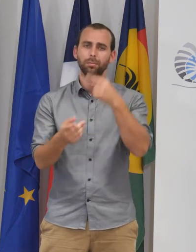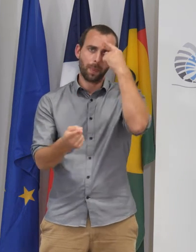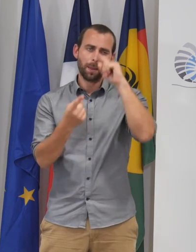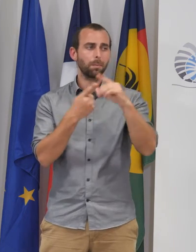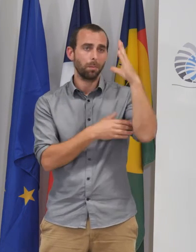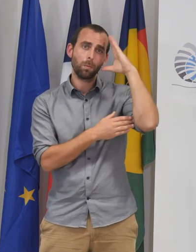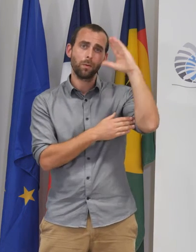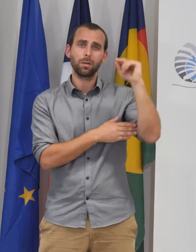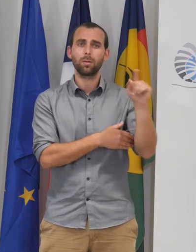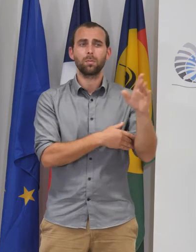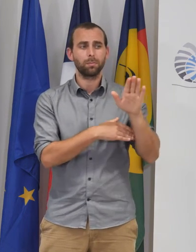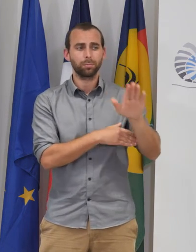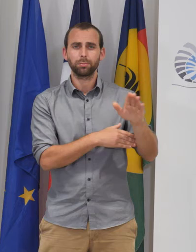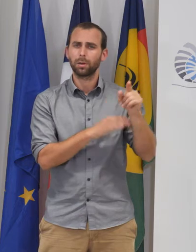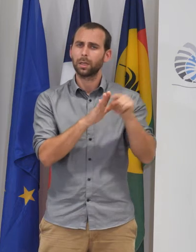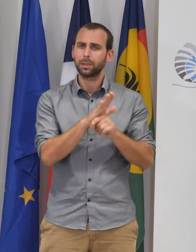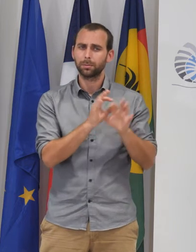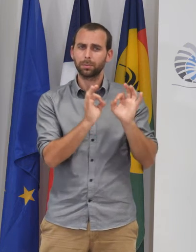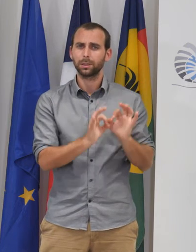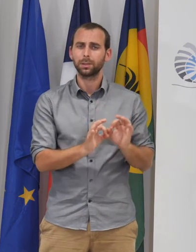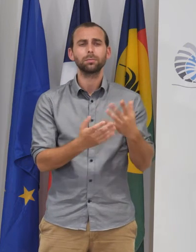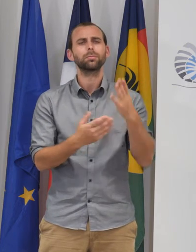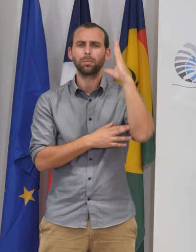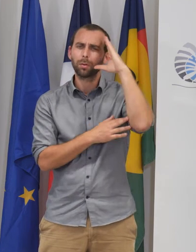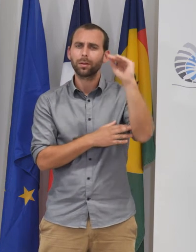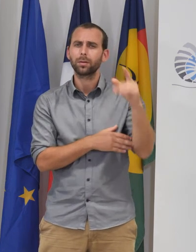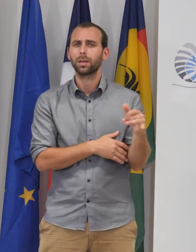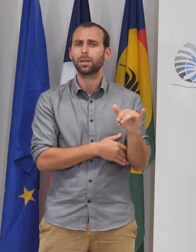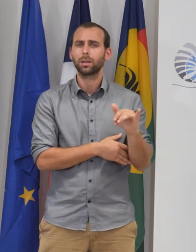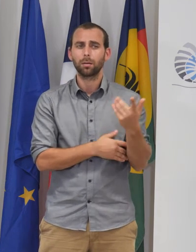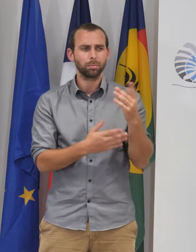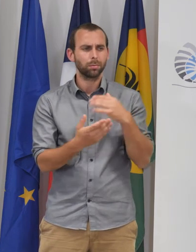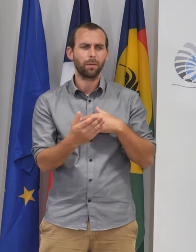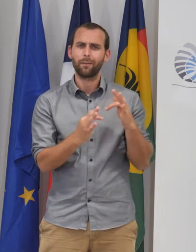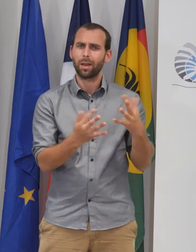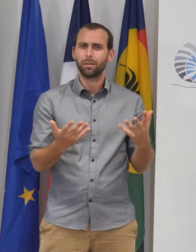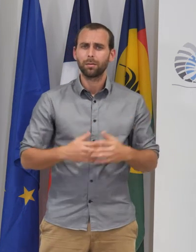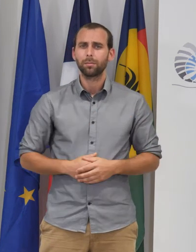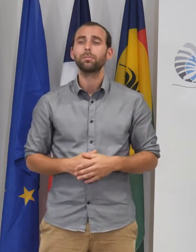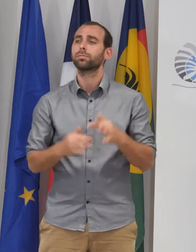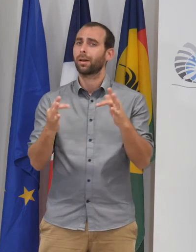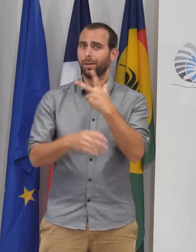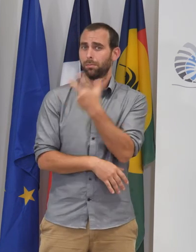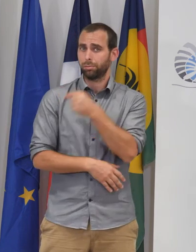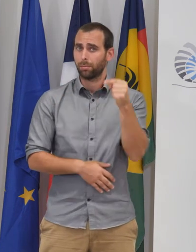professions concernées, la liste précise? Des professions concernées? Pas. L'obligation vaccinale?